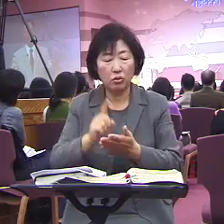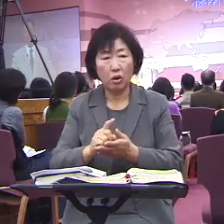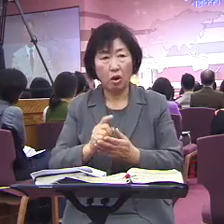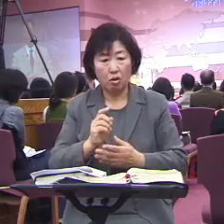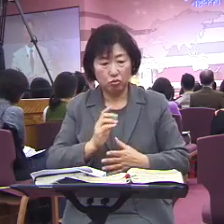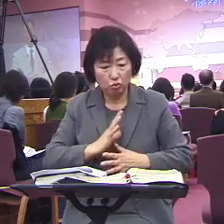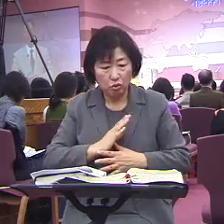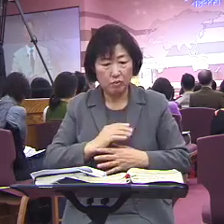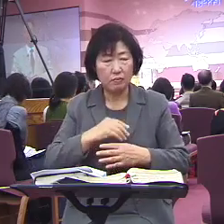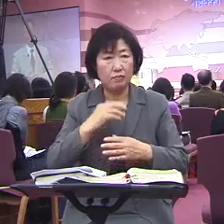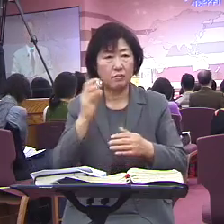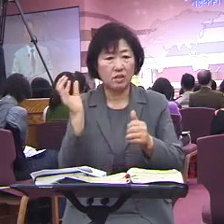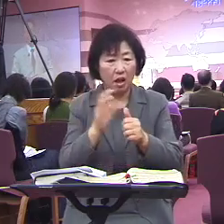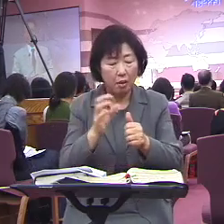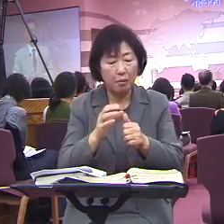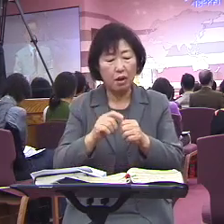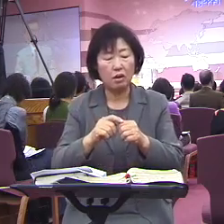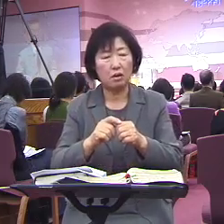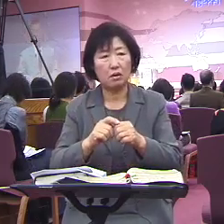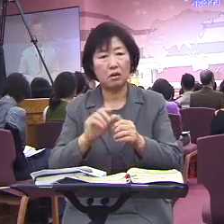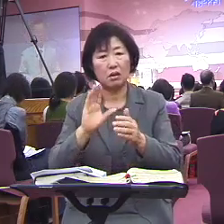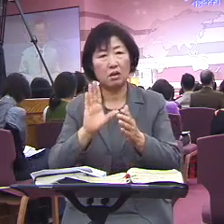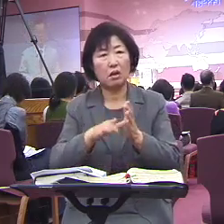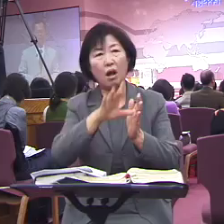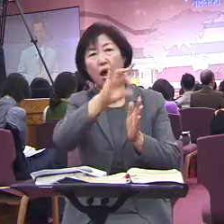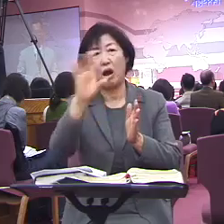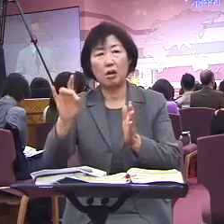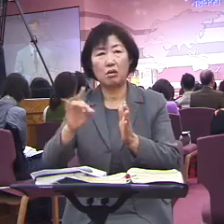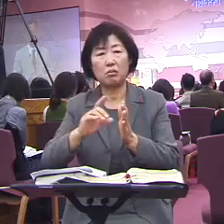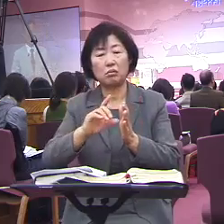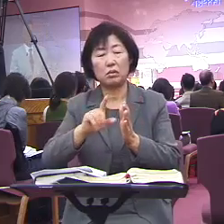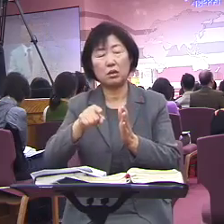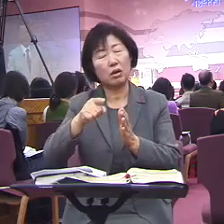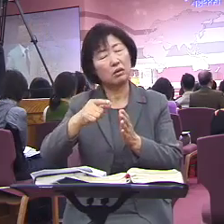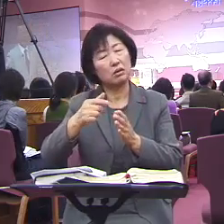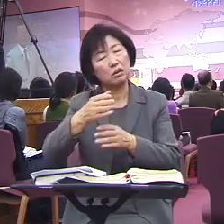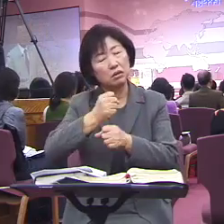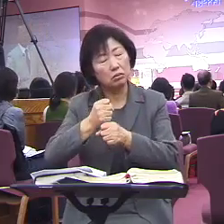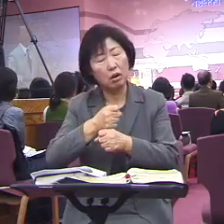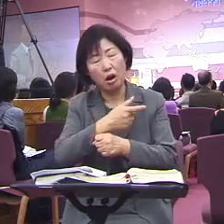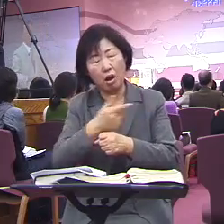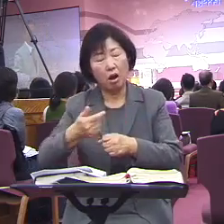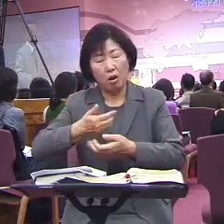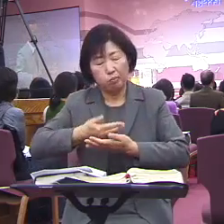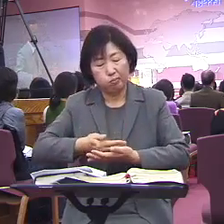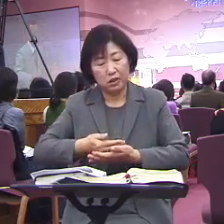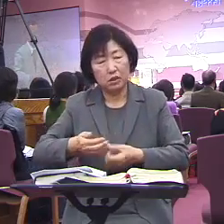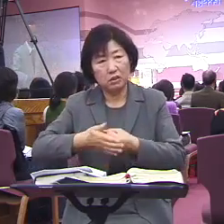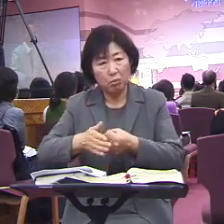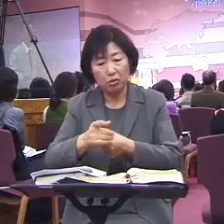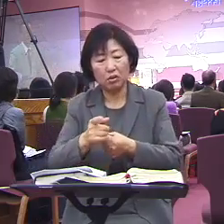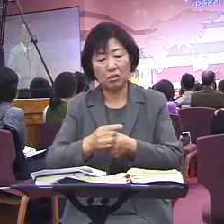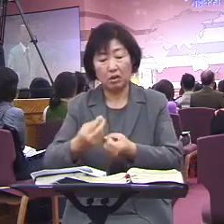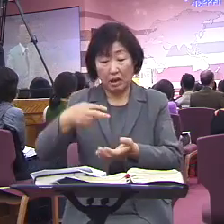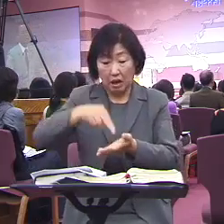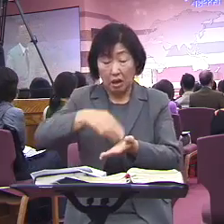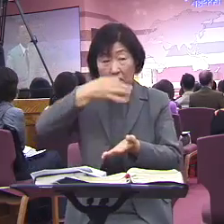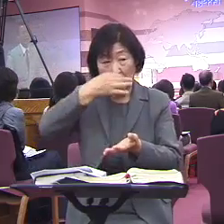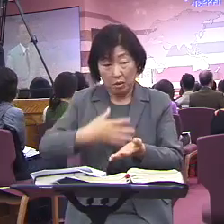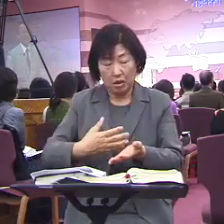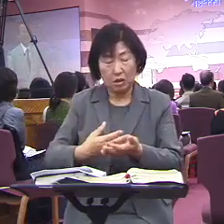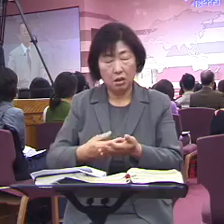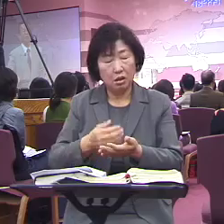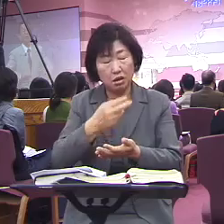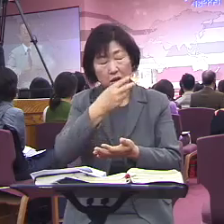두려움, 절망. 때로는 너무나 이런 짐이 무거워서 정말 하루도 일어나기가 힘든,